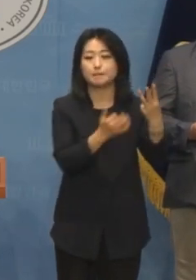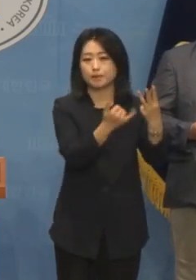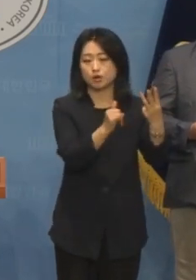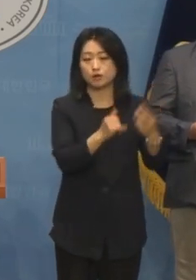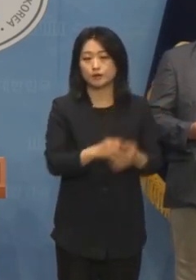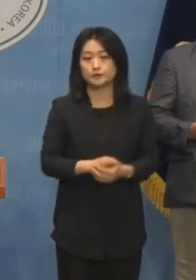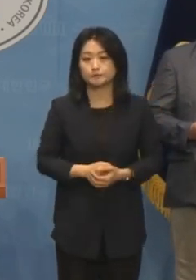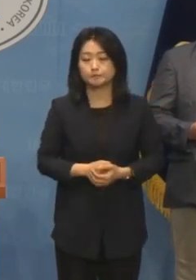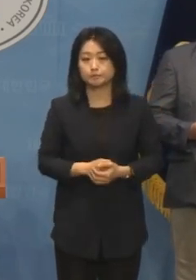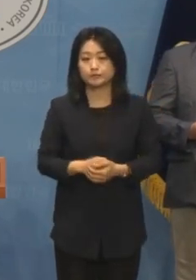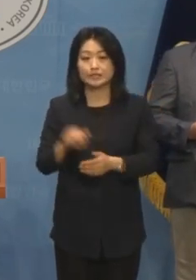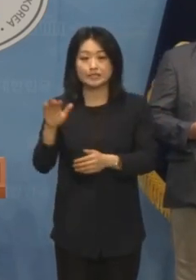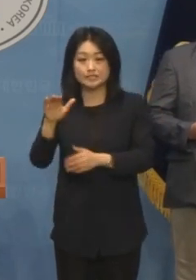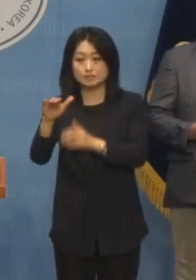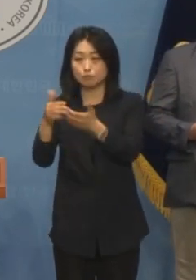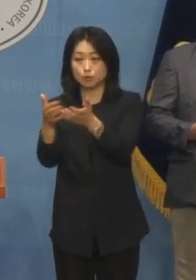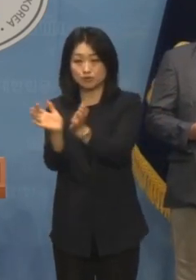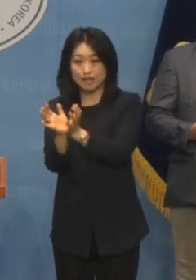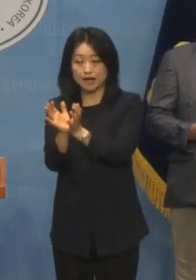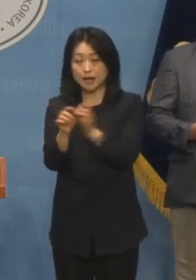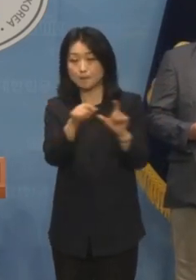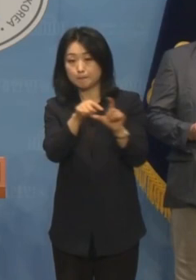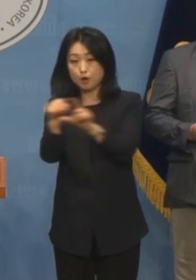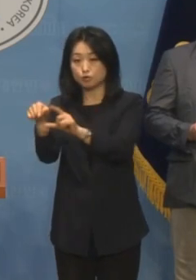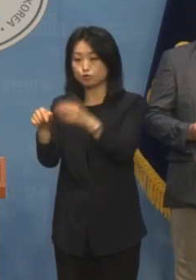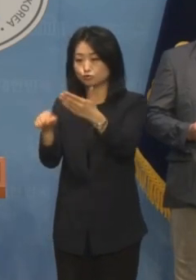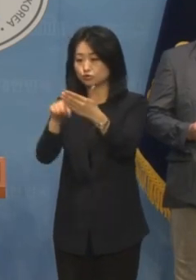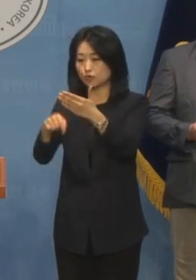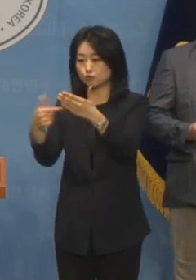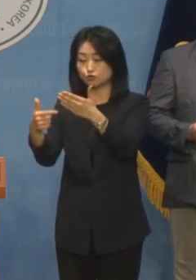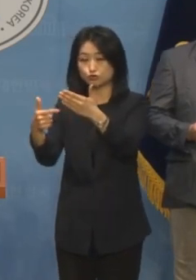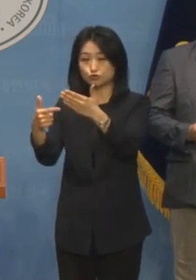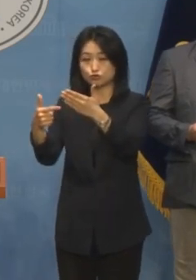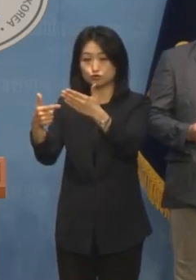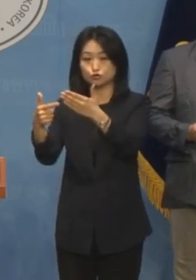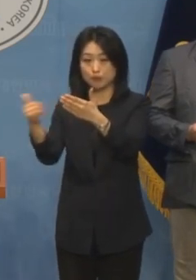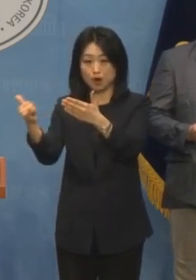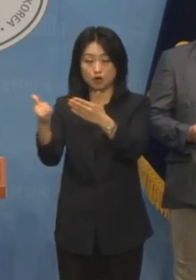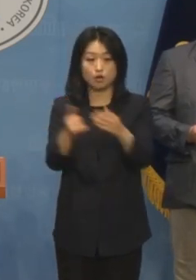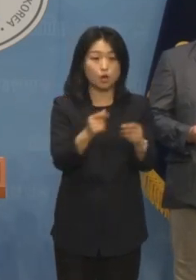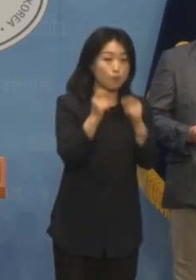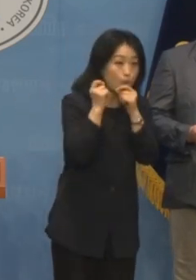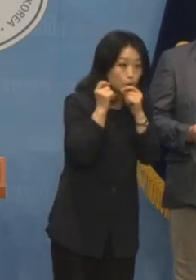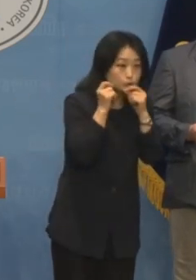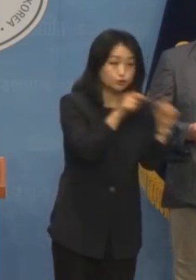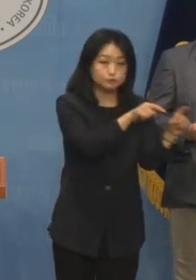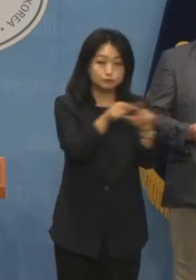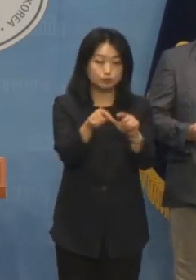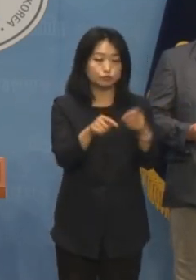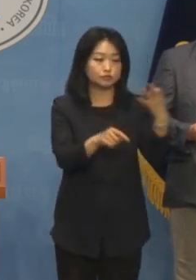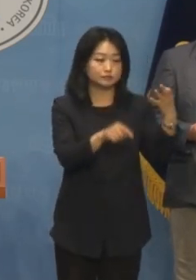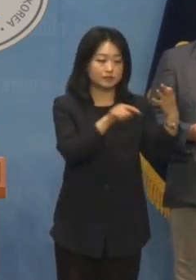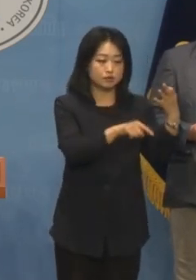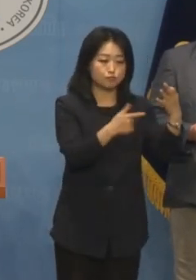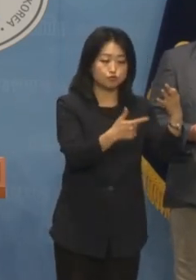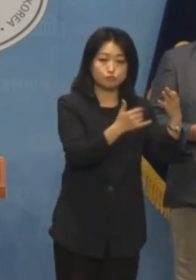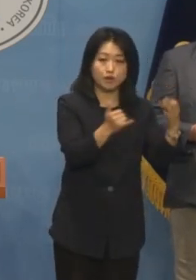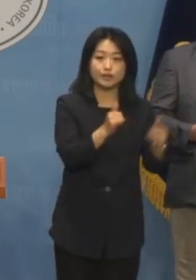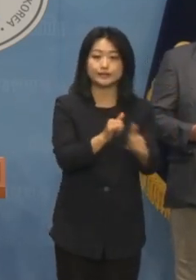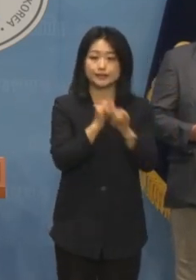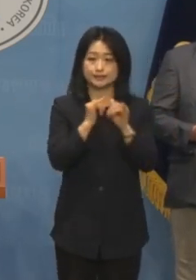153명입니다. 진보 정권에서 연평균 9.6명, 보수 정권에서 연평균